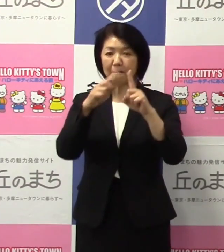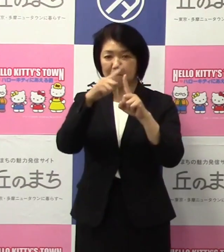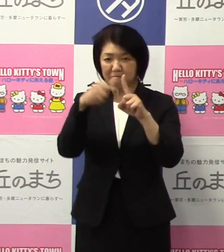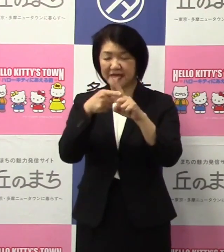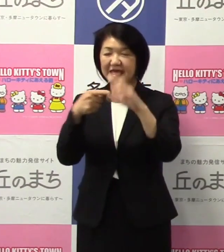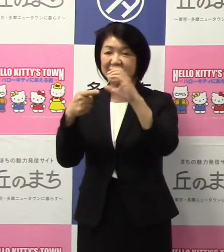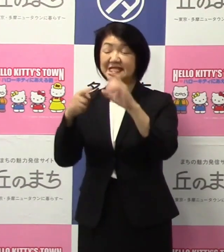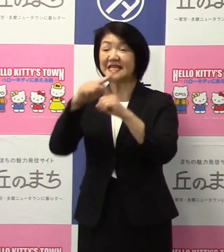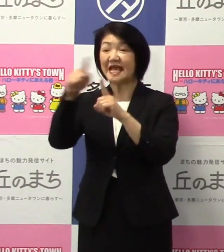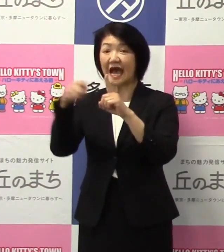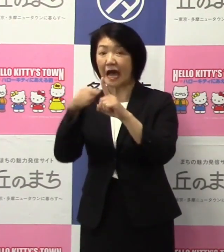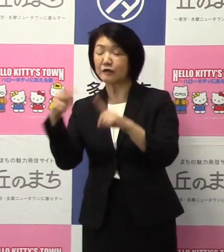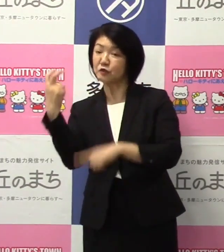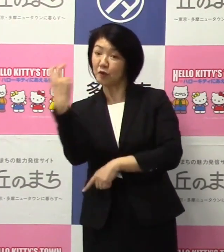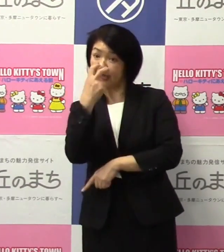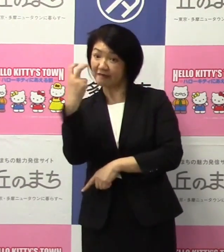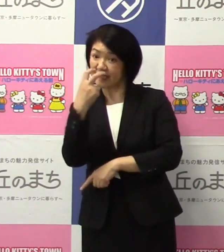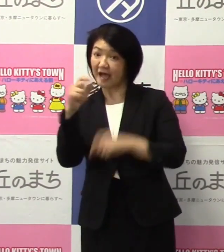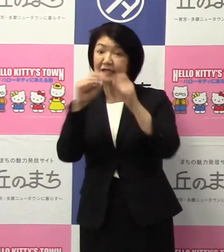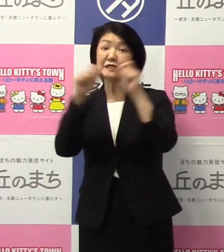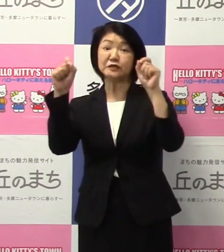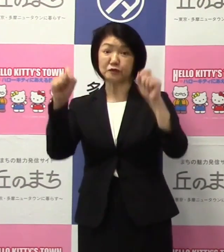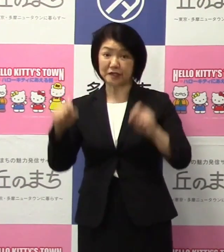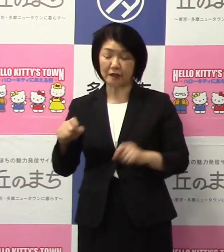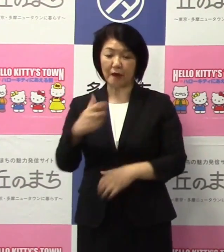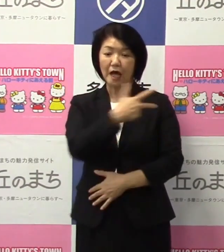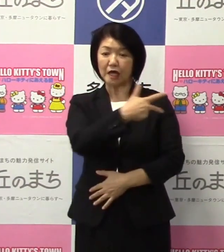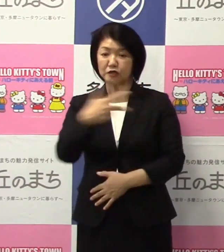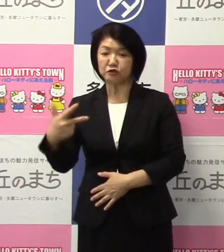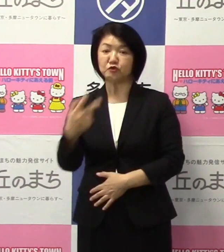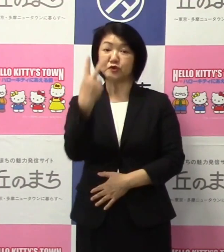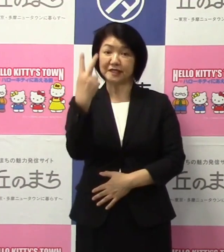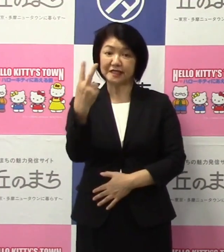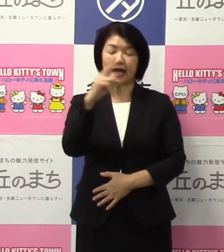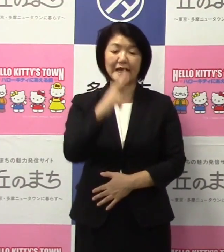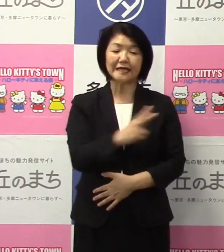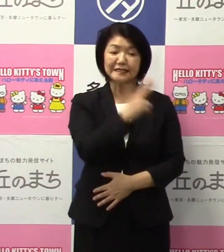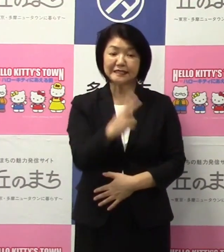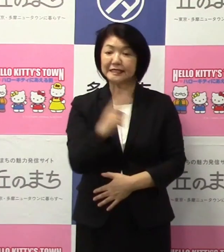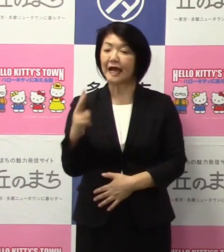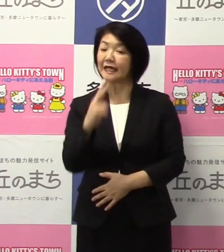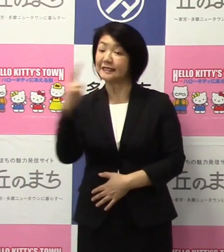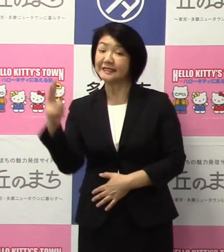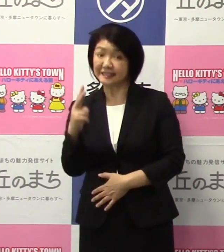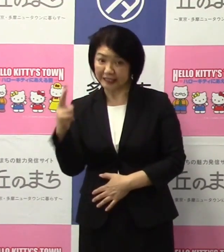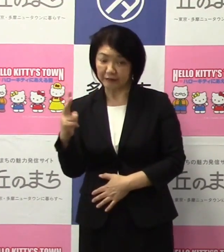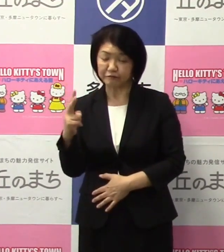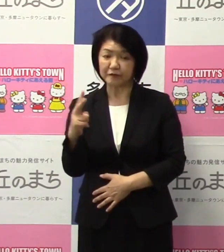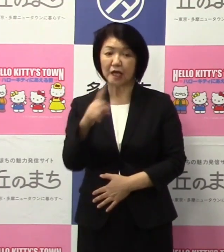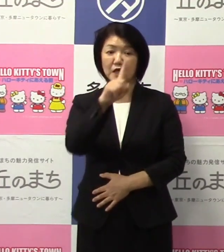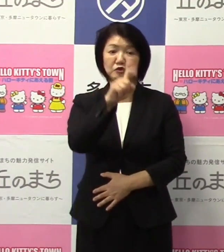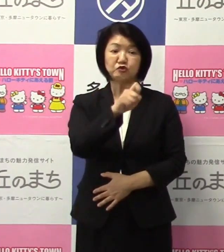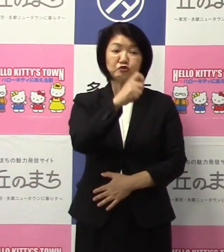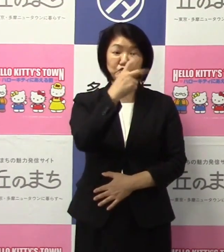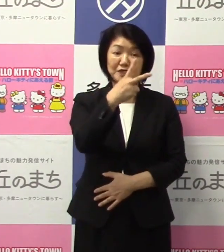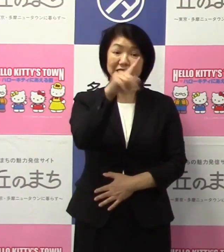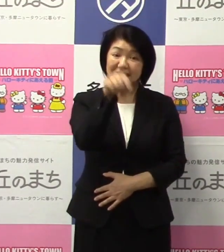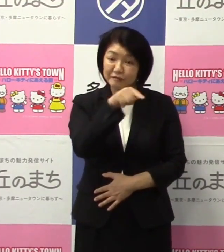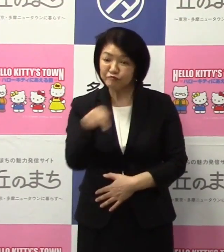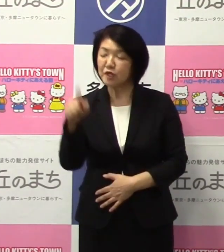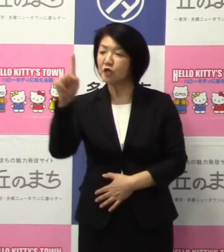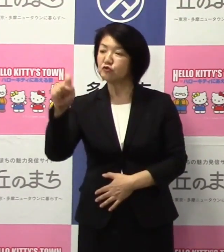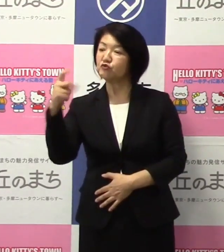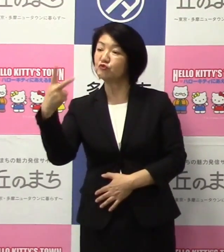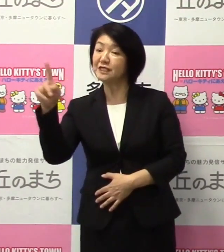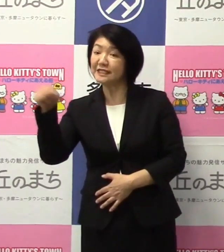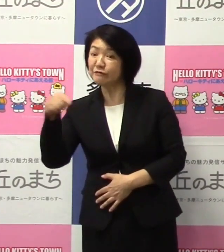が週に2回2時間、8月6日からは12人まで拡大し対